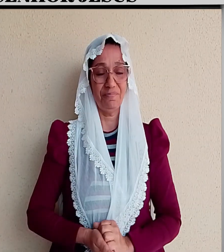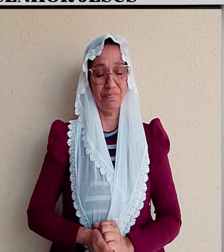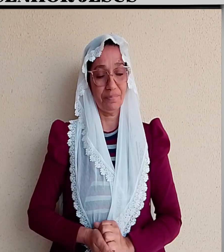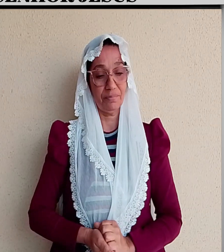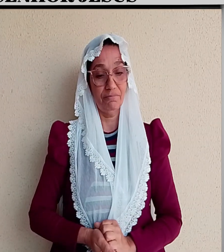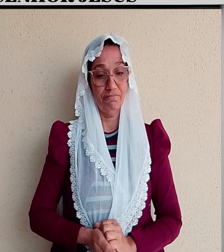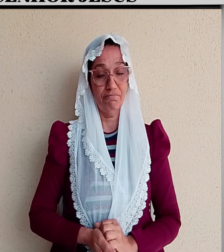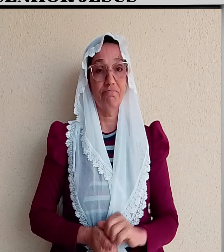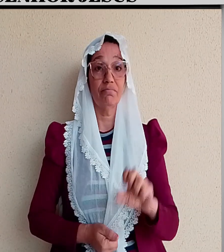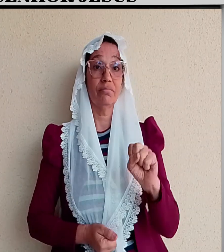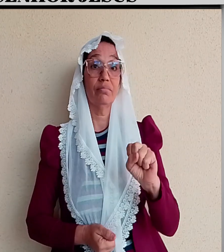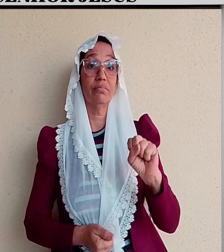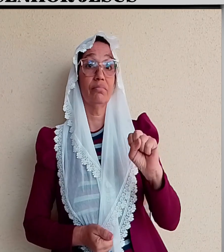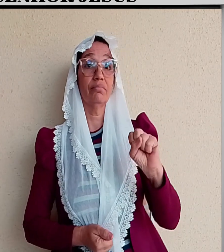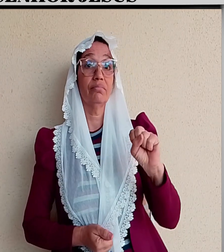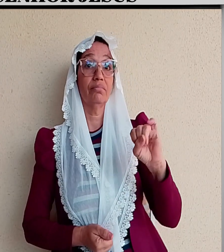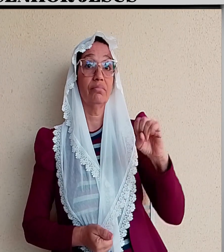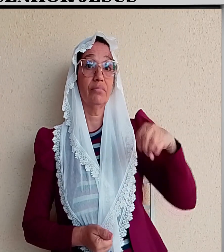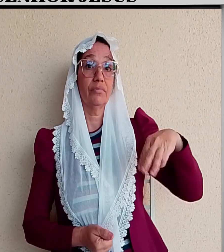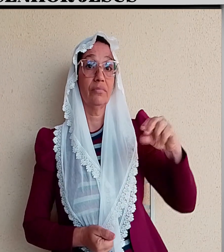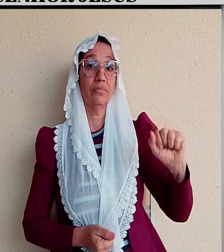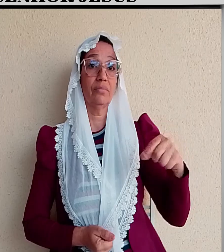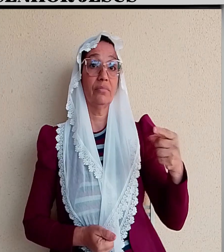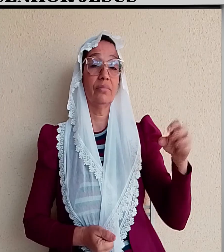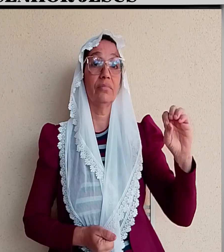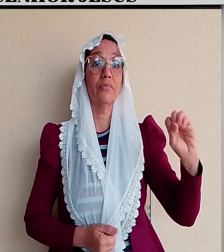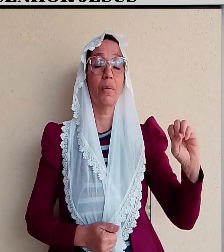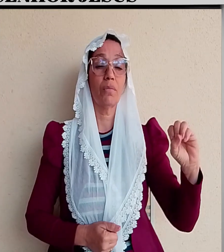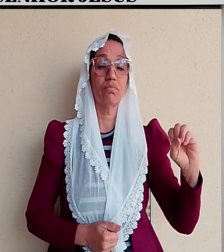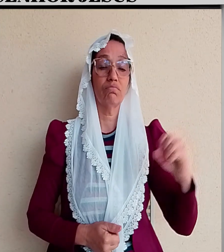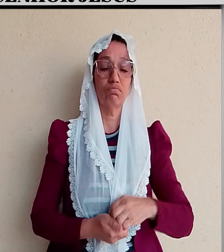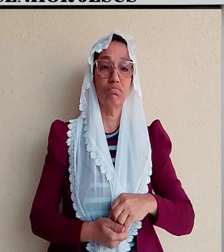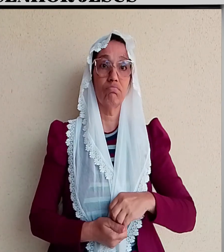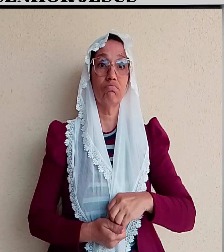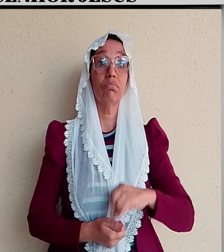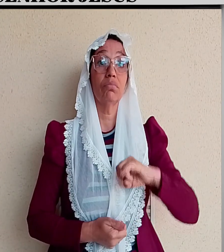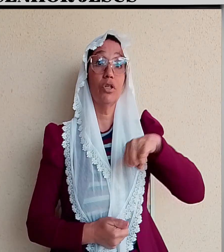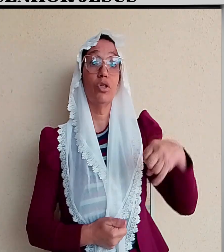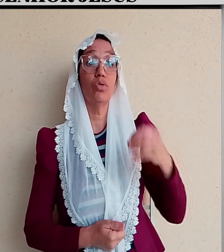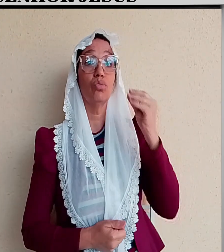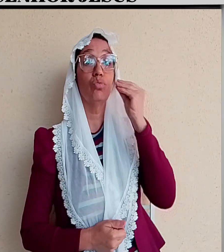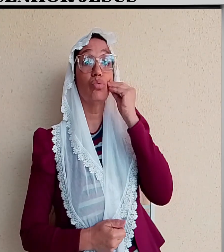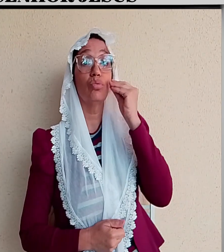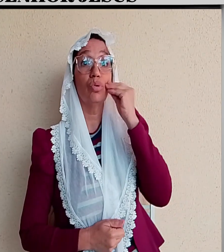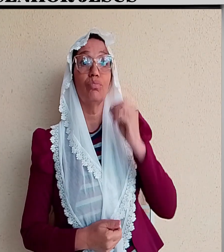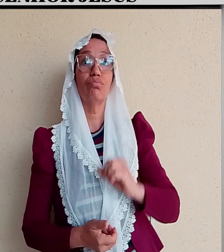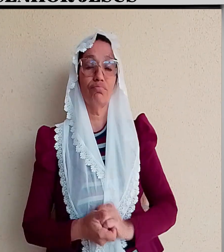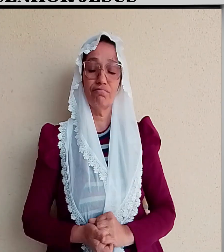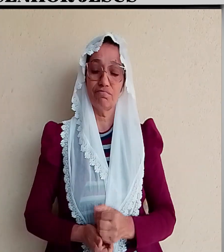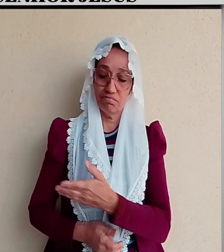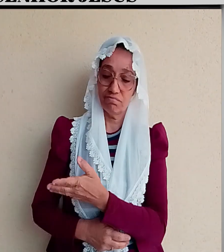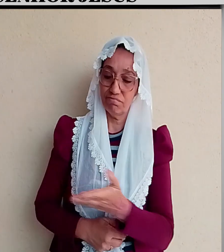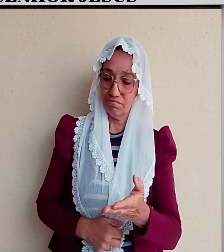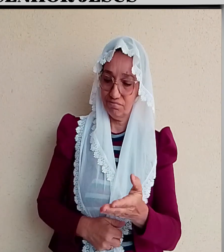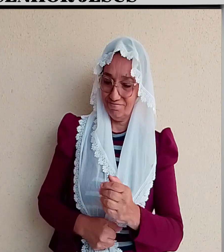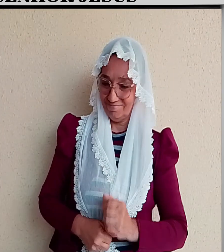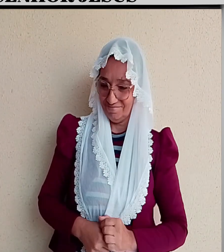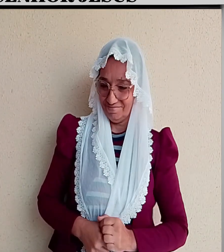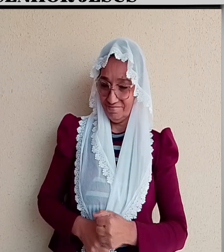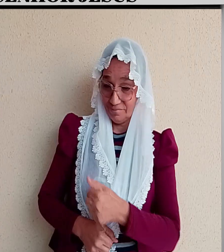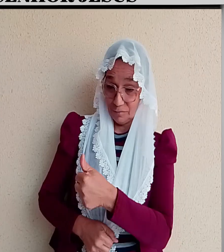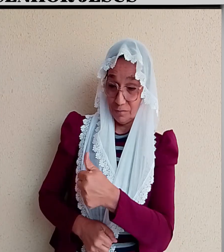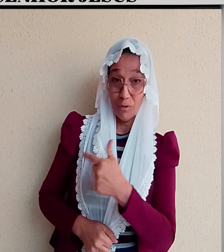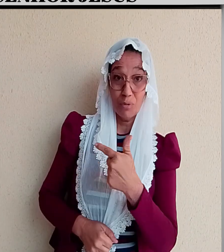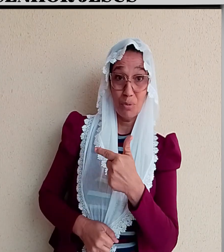Simão cananita e Judas Iscariotes, aquele que o traiu. Jesus enviou estes 12.